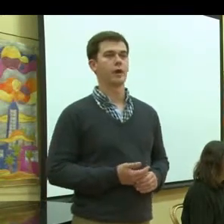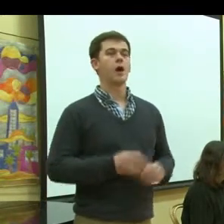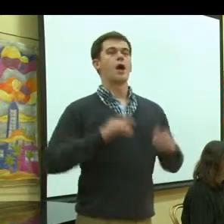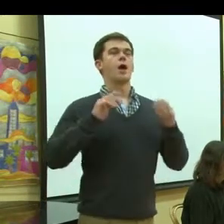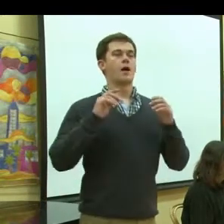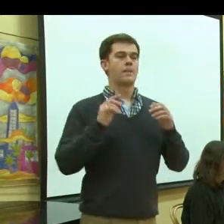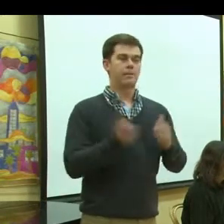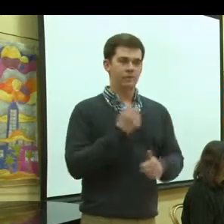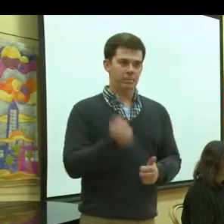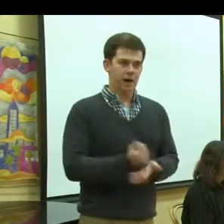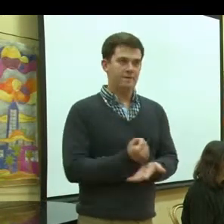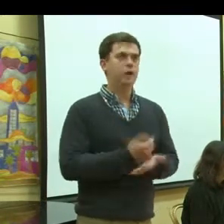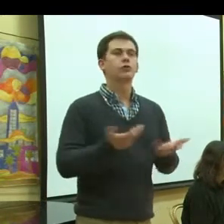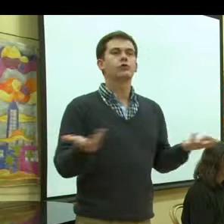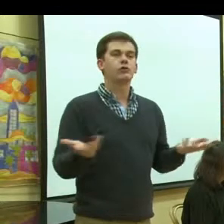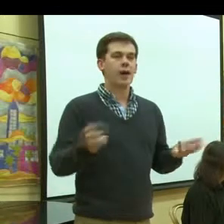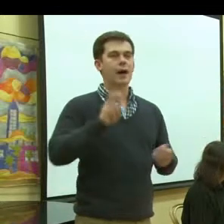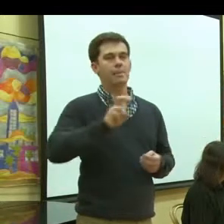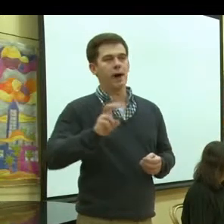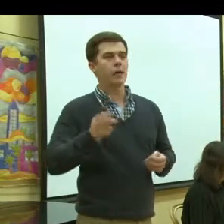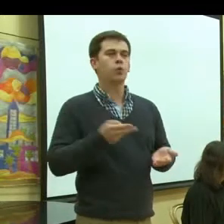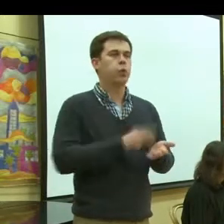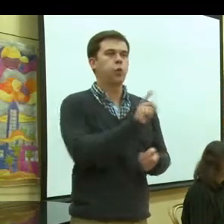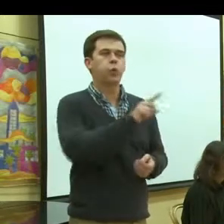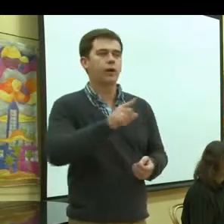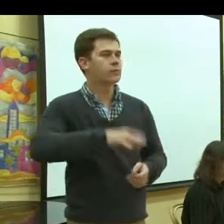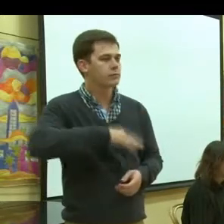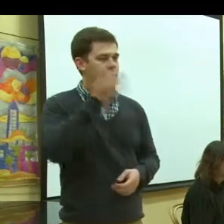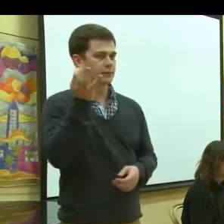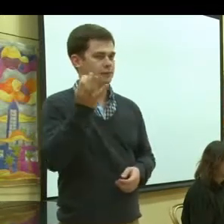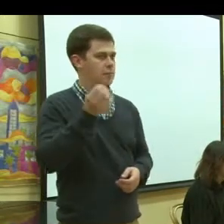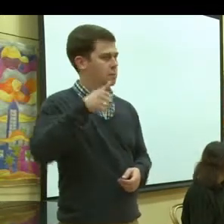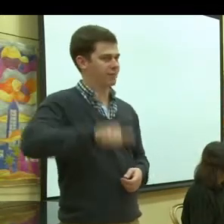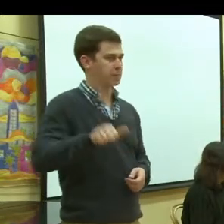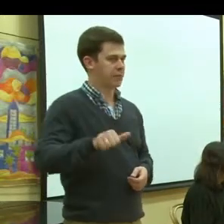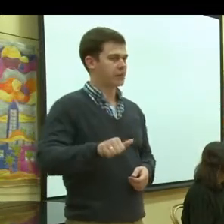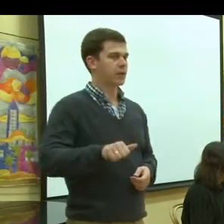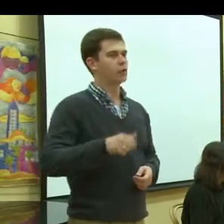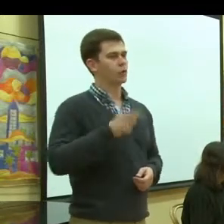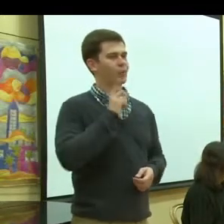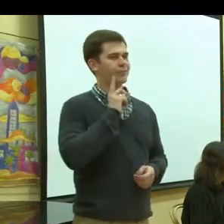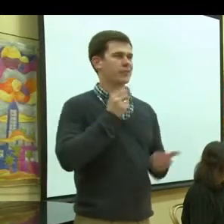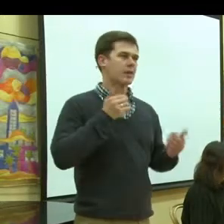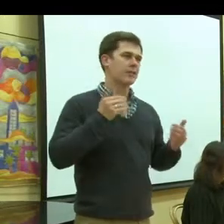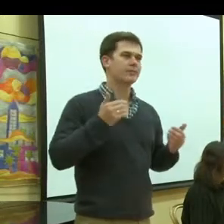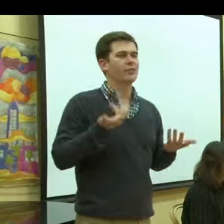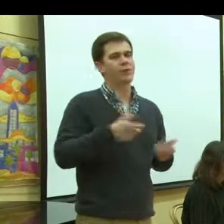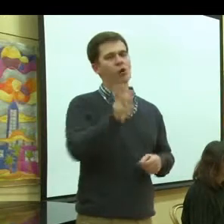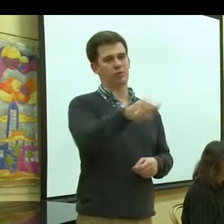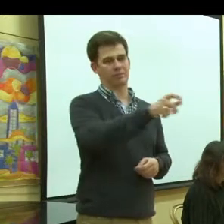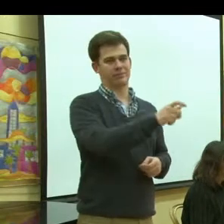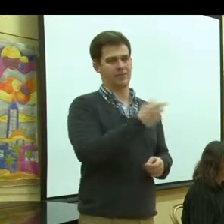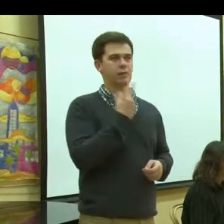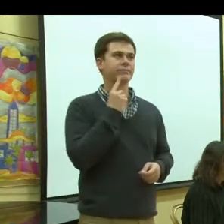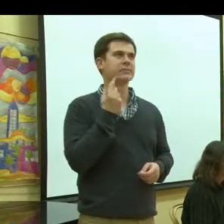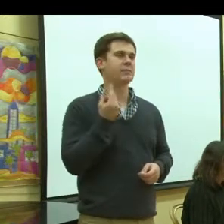Więc tak, jeżeli chodzi o taką rekomendację, która z tych yerb mate, tak, jest jakby najlepsza, to taka rzecz dosyć jakby osobista, tak, myślę,